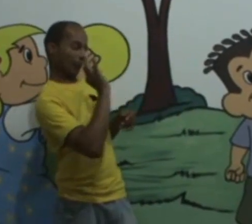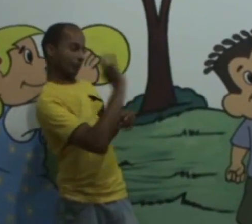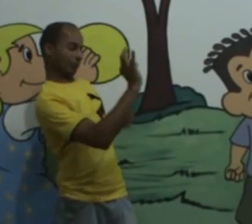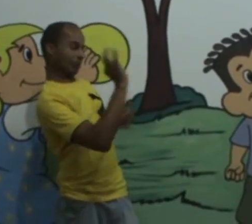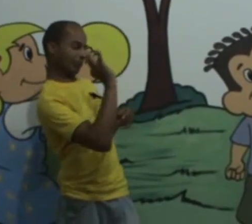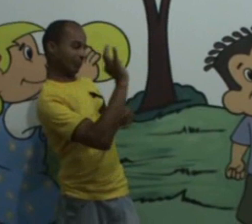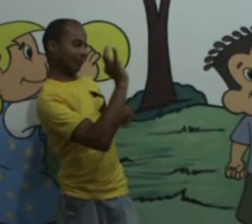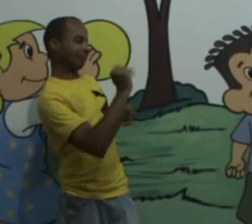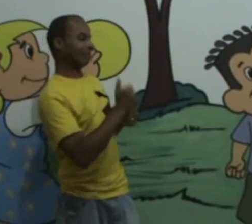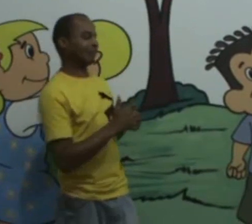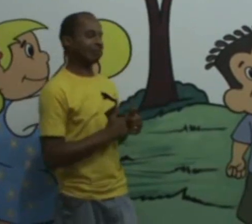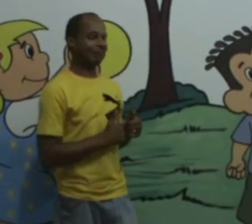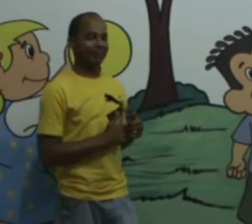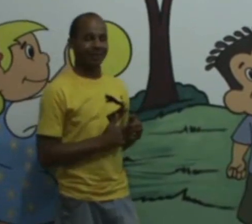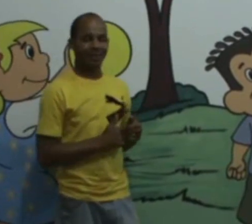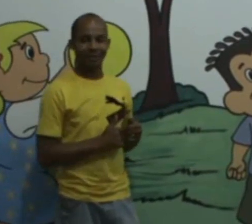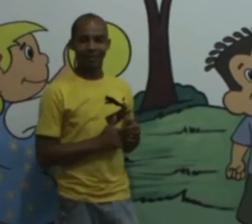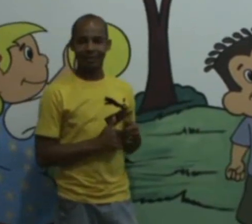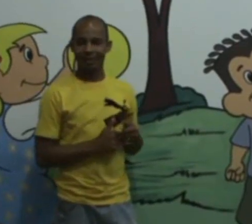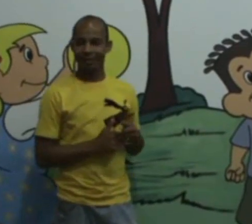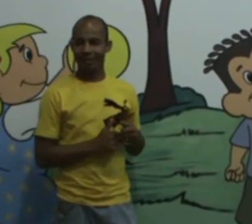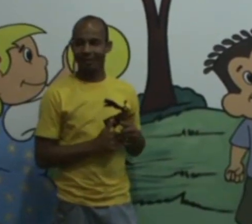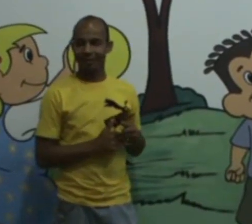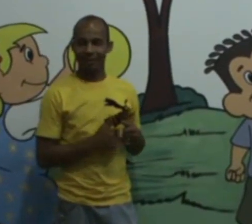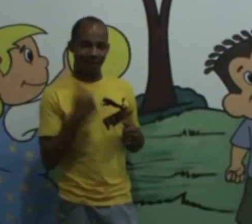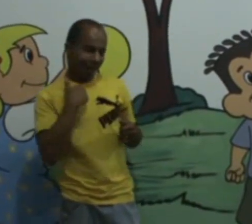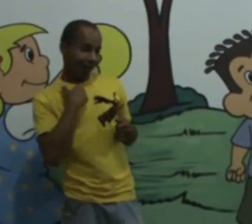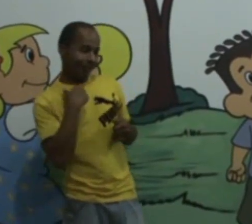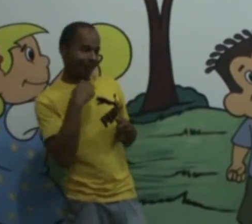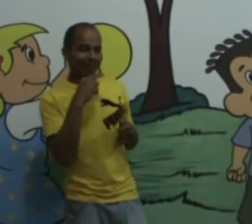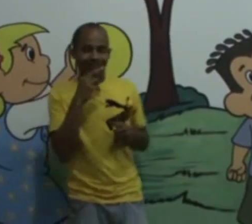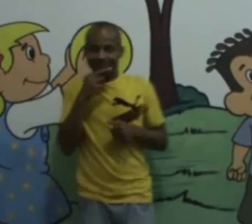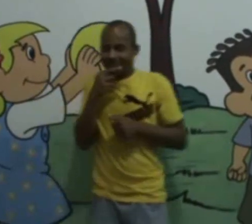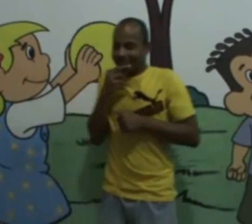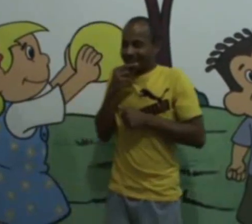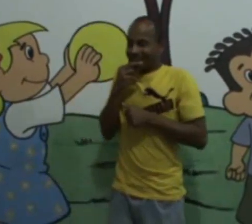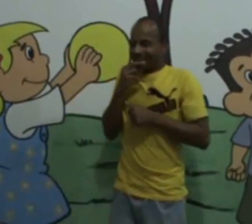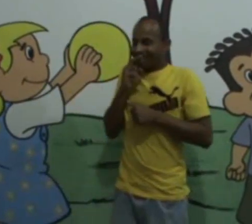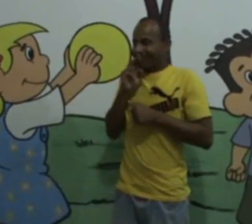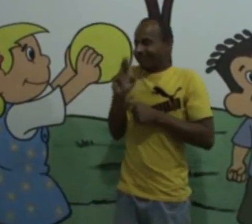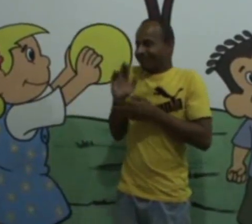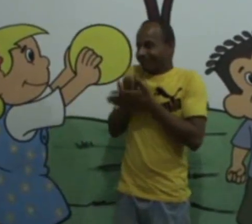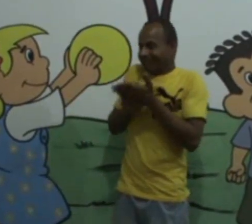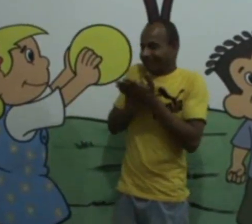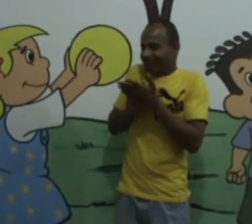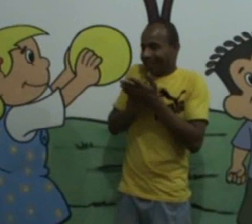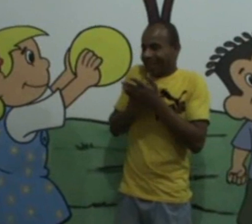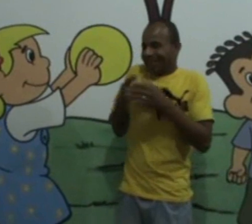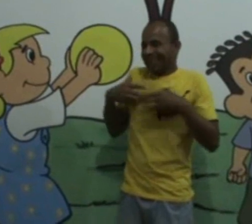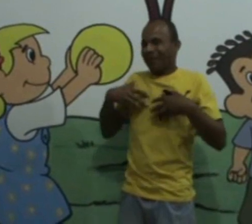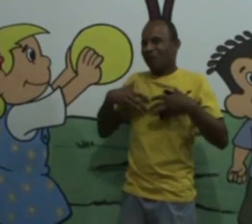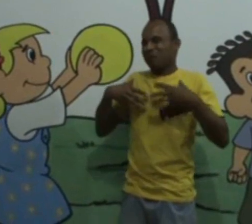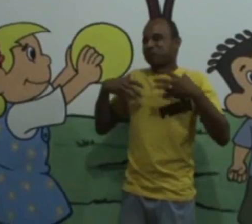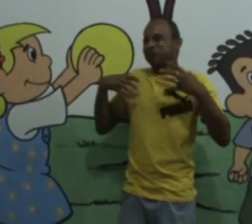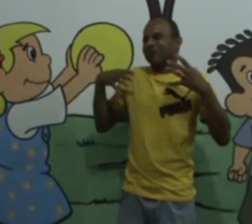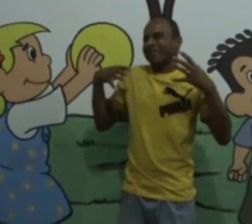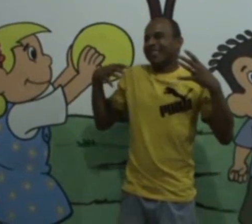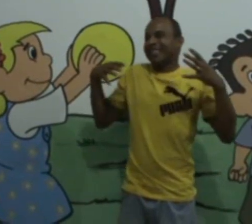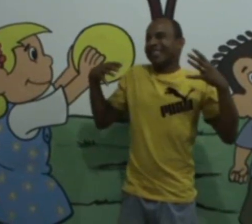está afiado, hein? Eu não respondi, mas fiquei inchado de alegria,